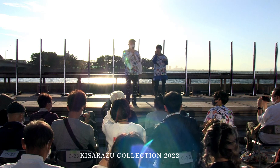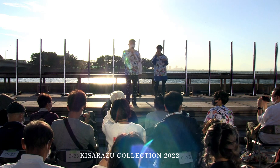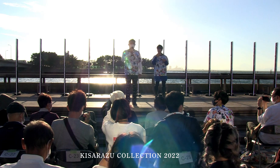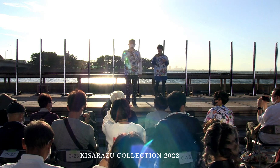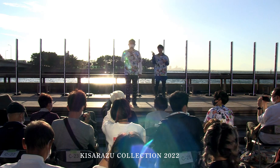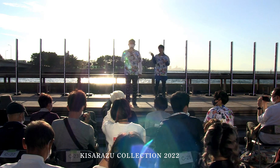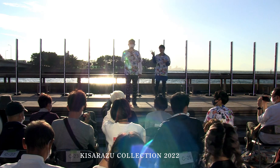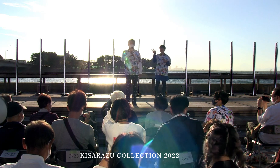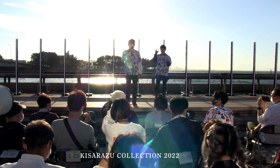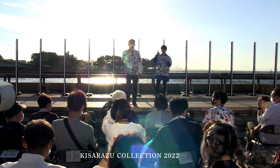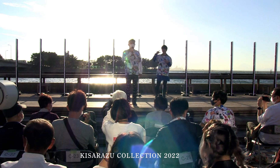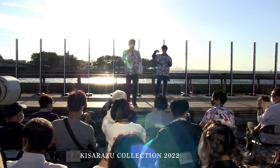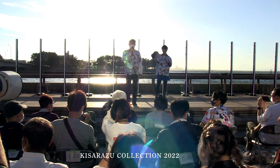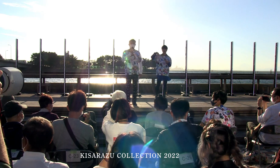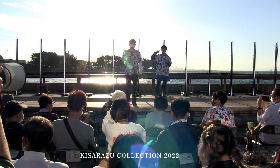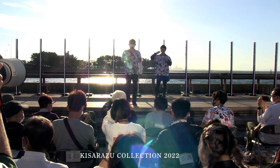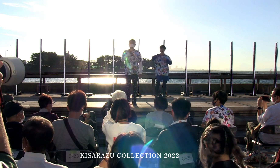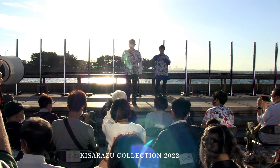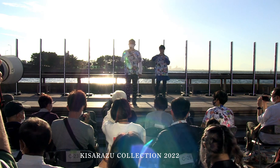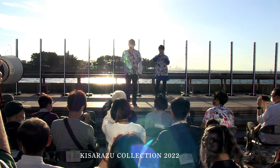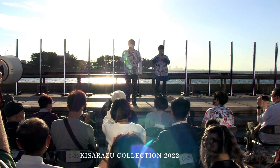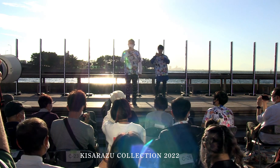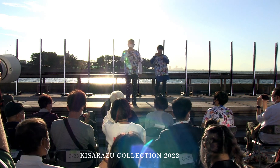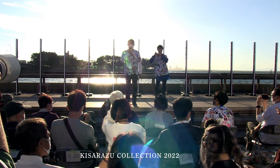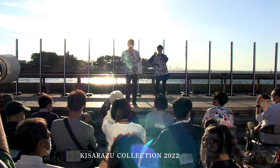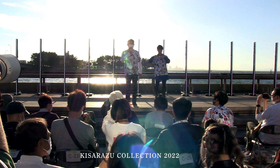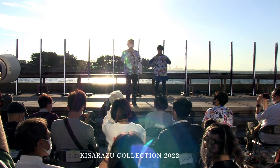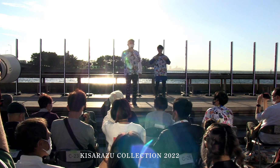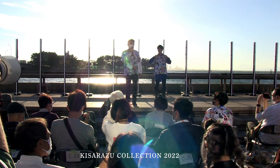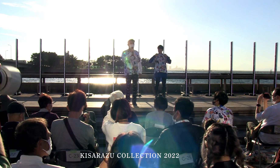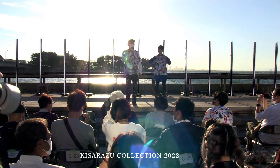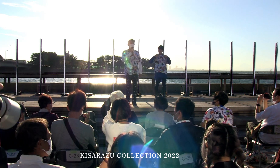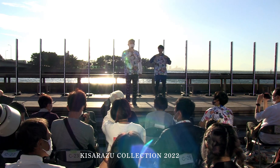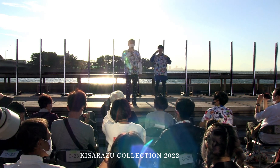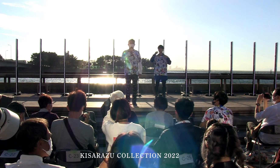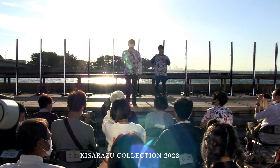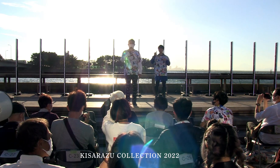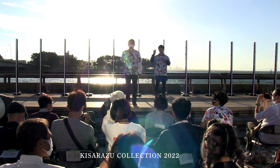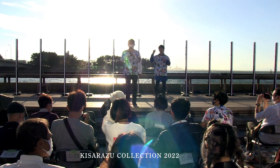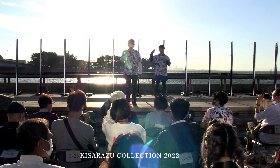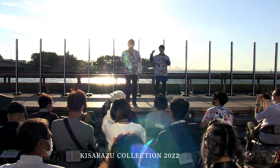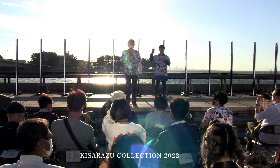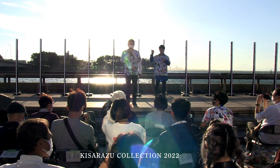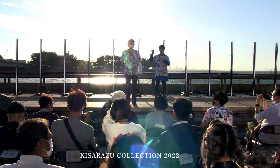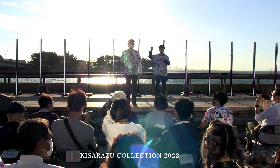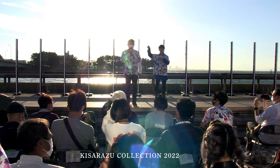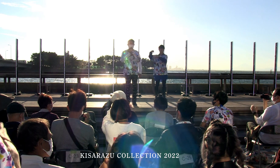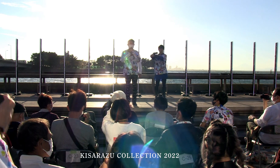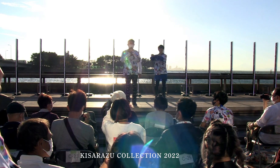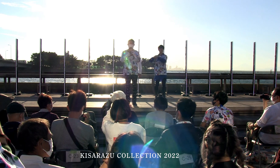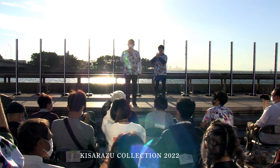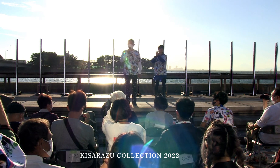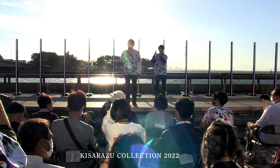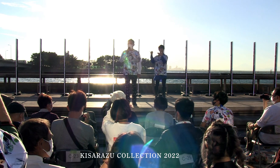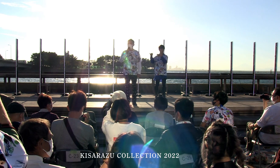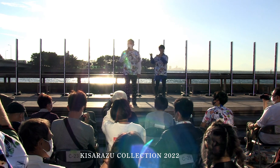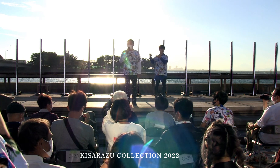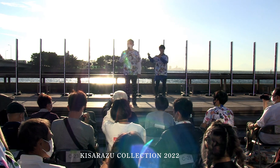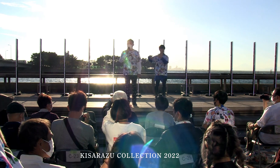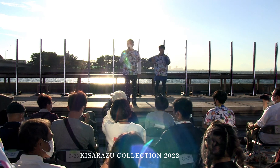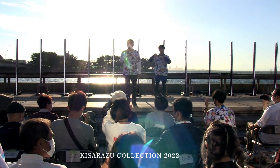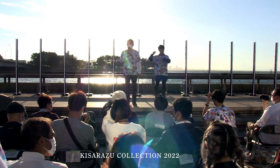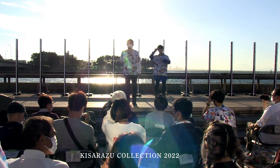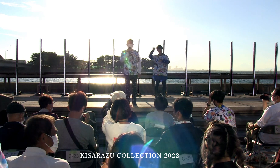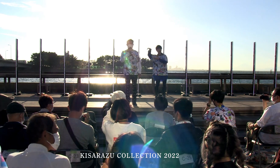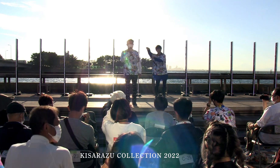としてお見えでございますが、その洋服についても君津の特別支援学校の生徒さんからの案